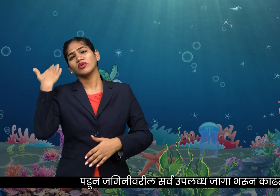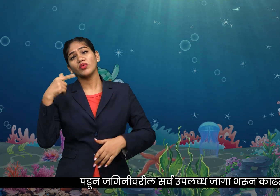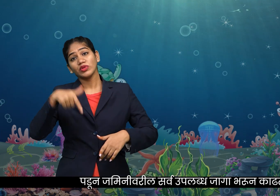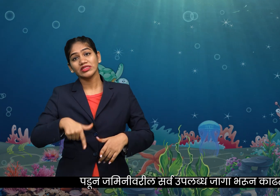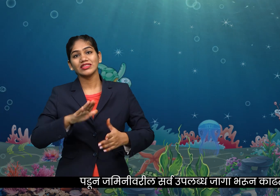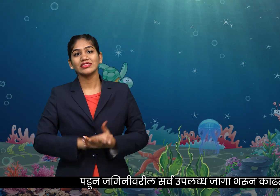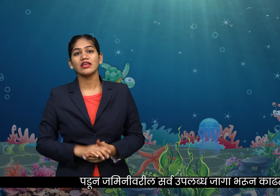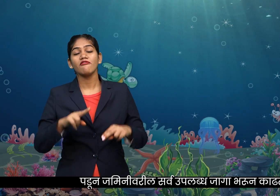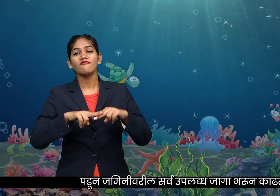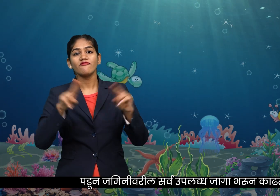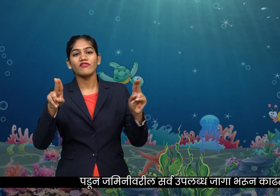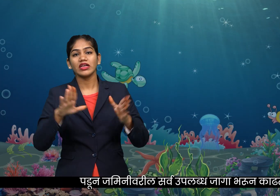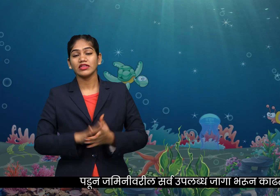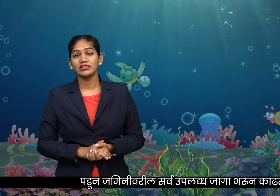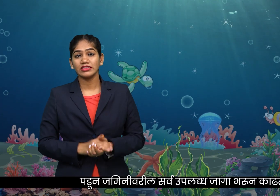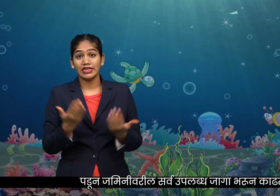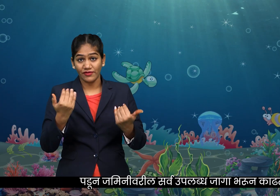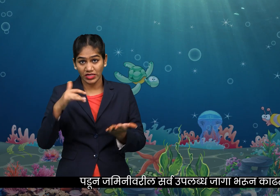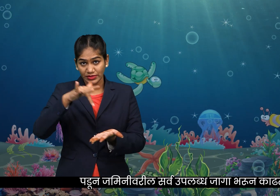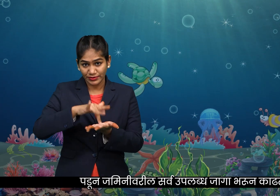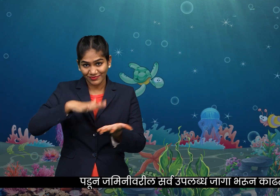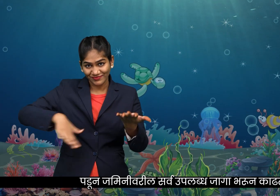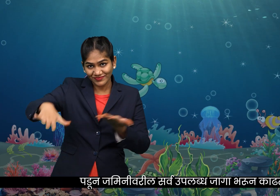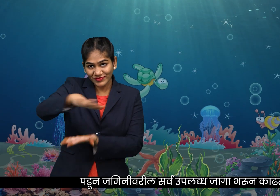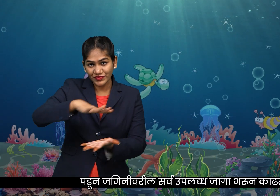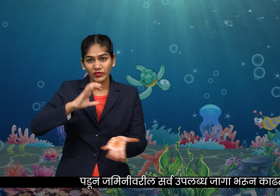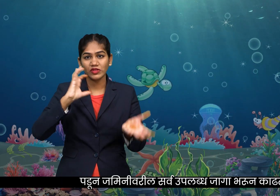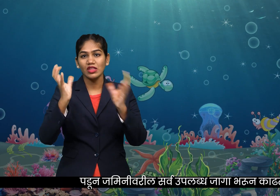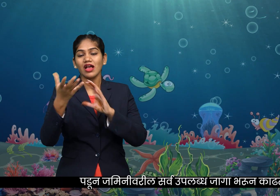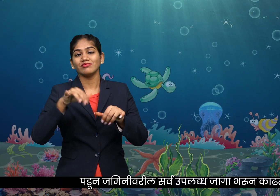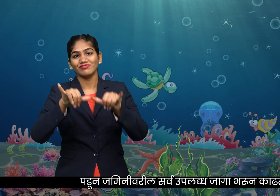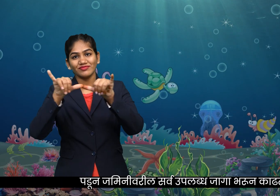पडून जमिनीवरील सर्व उपलब्ध जागा भरून काढत असले